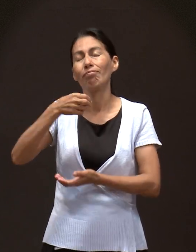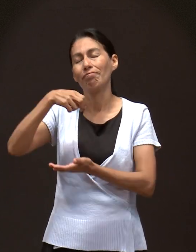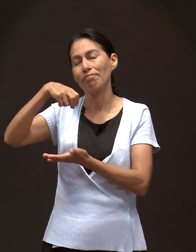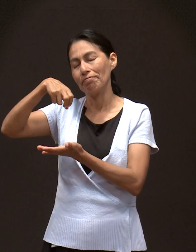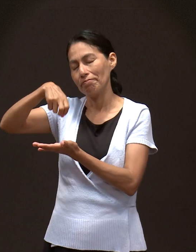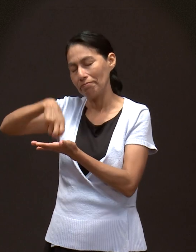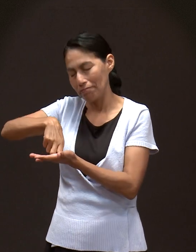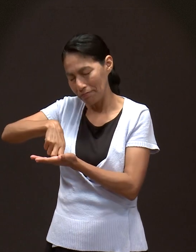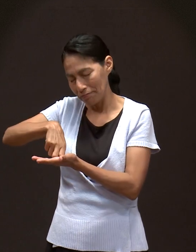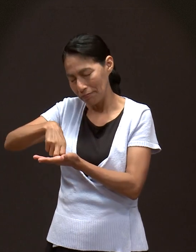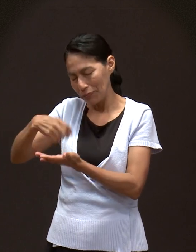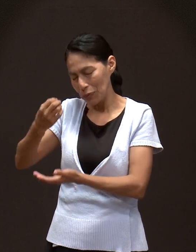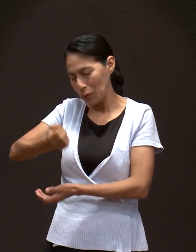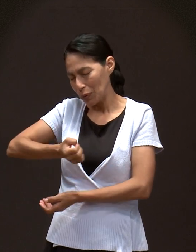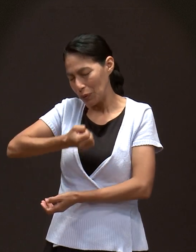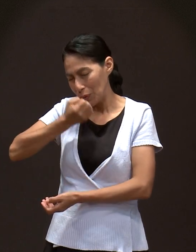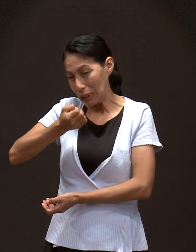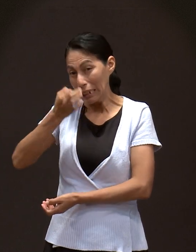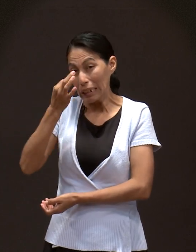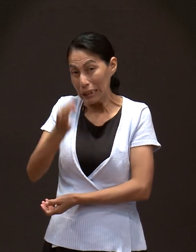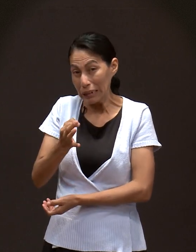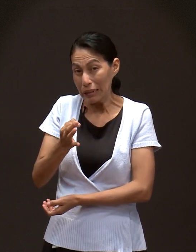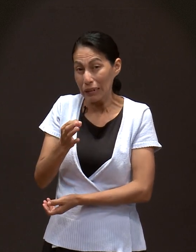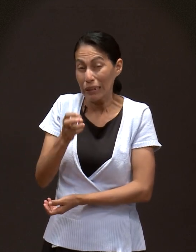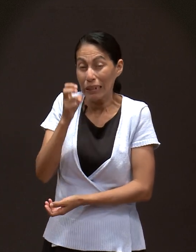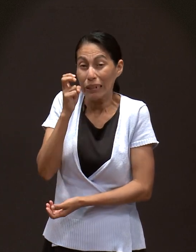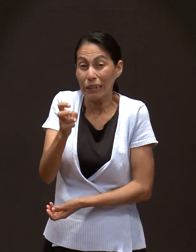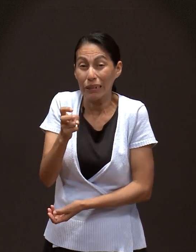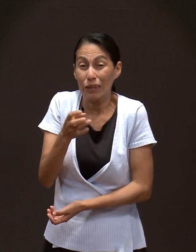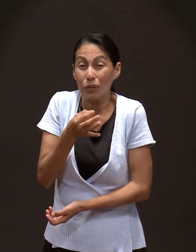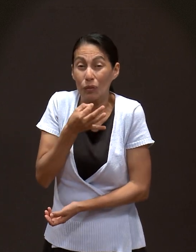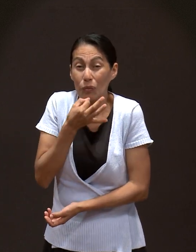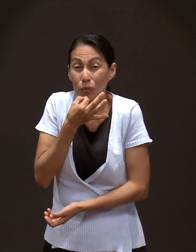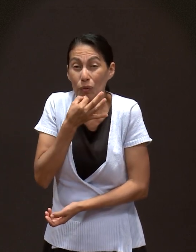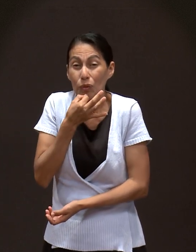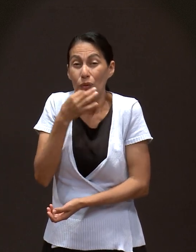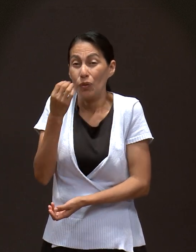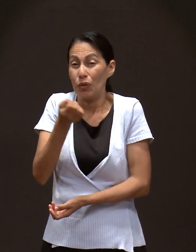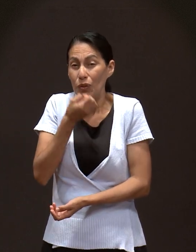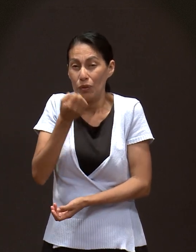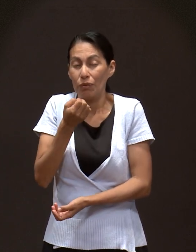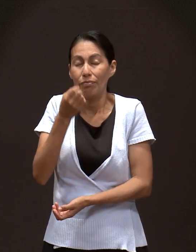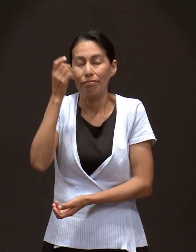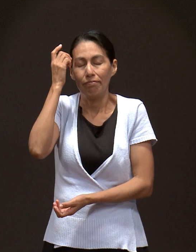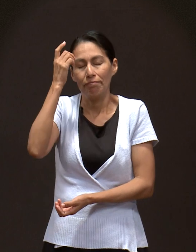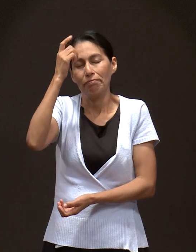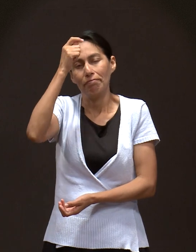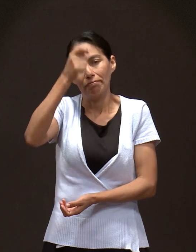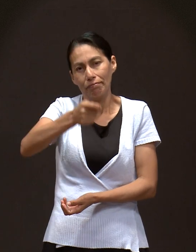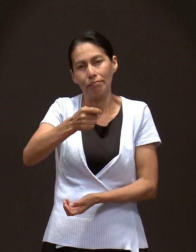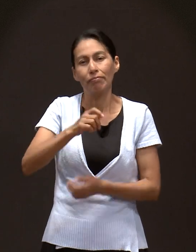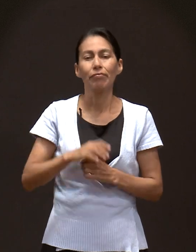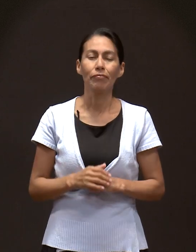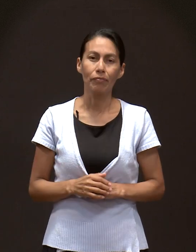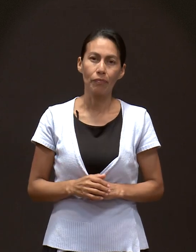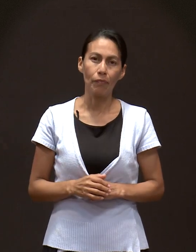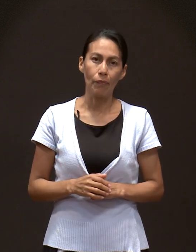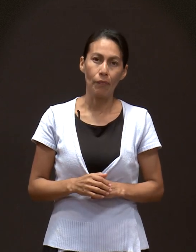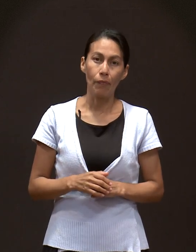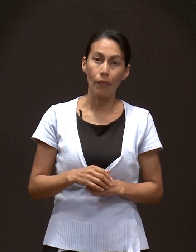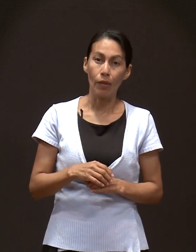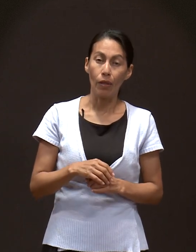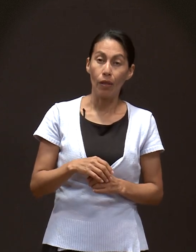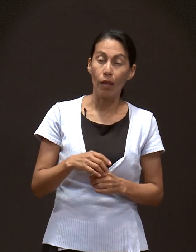ponernos de pie, doblar nuestras rodillas, porque ese es el momento de encuentro, y en algún momento dará su fruto esa oración. Amén,